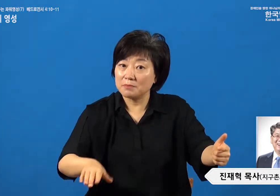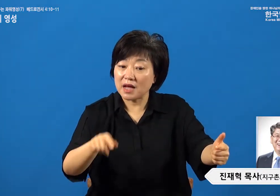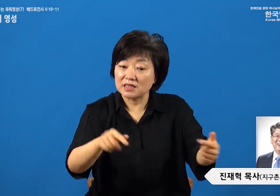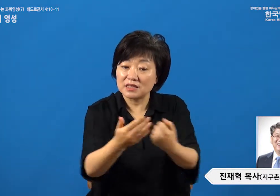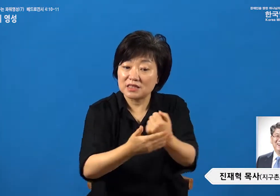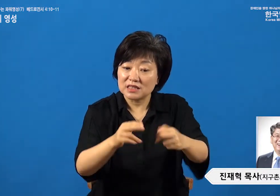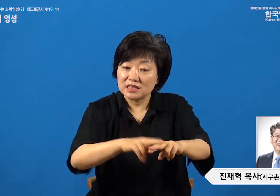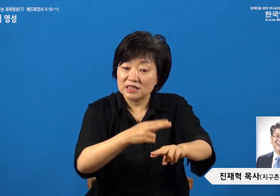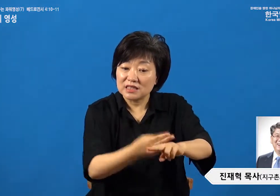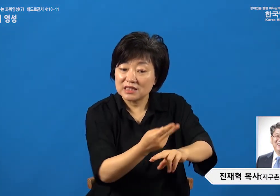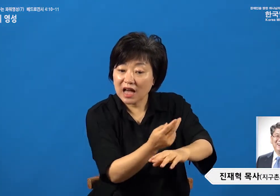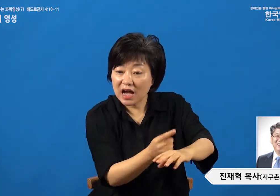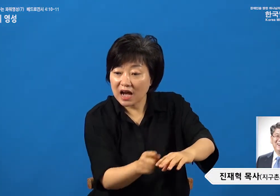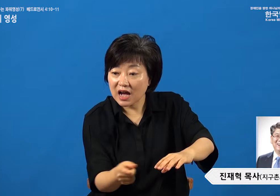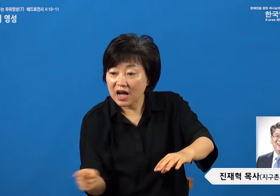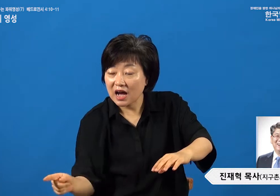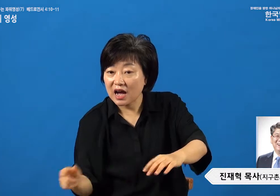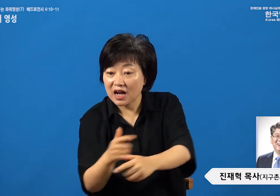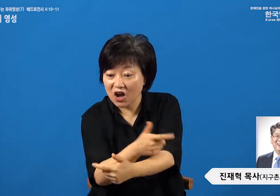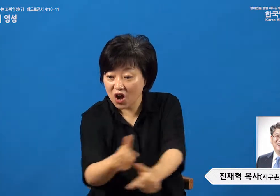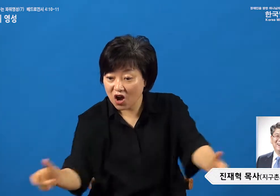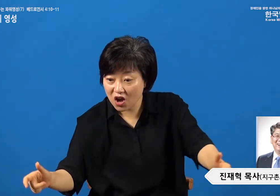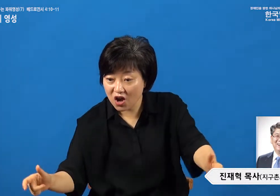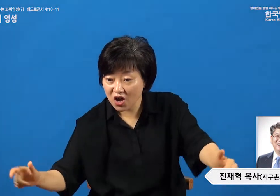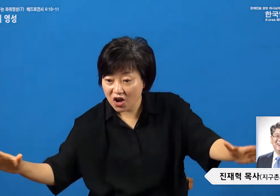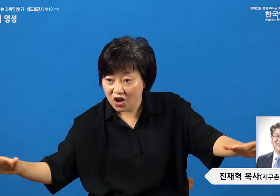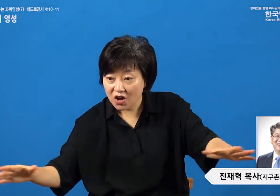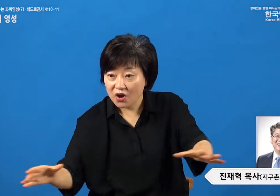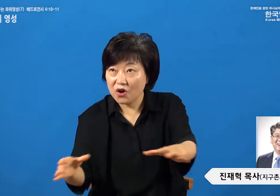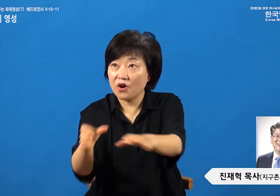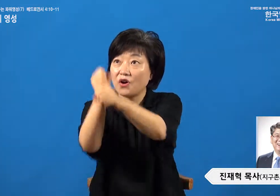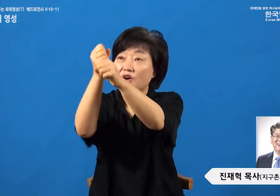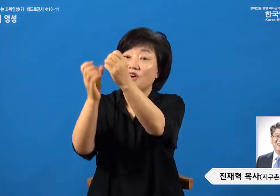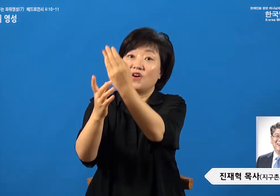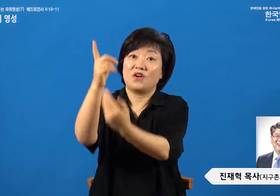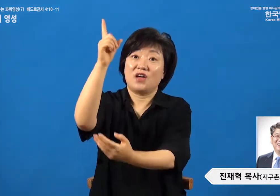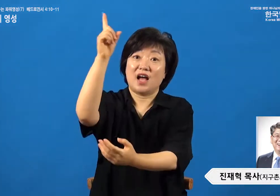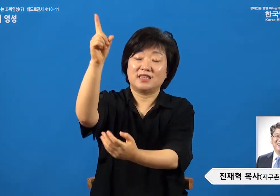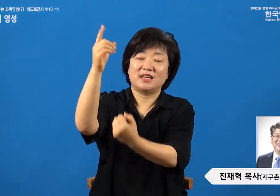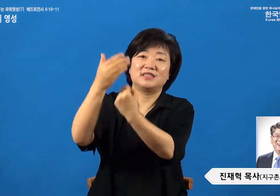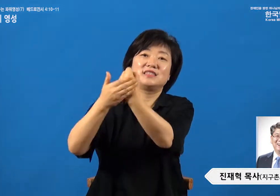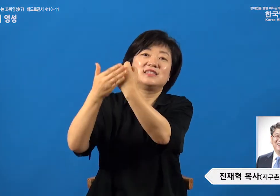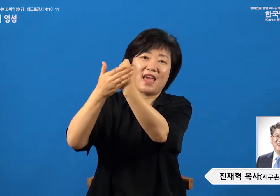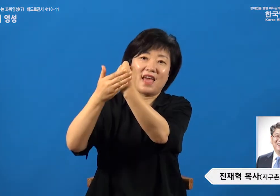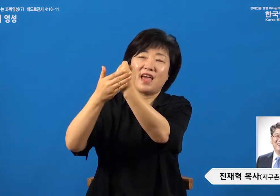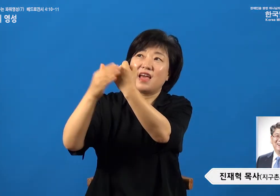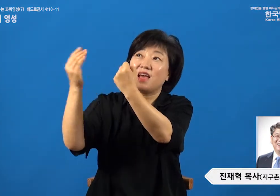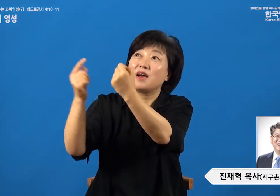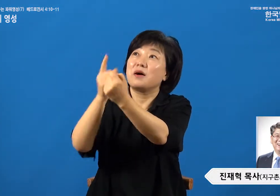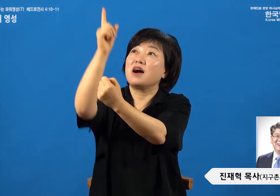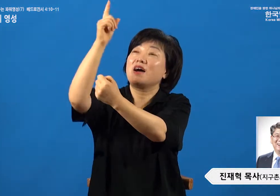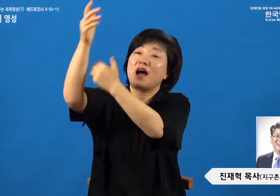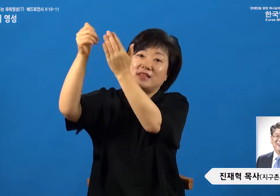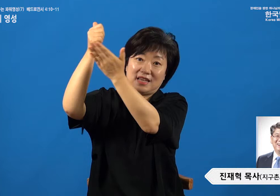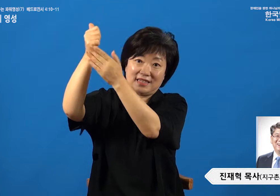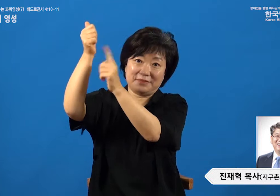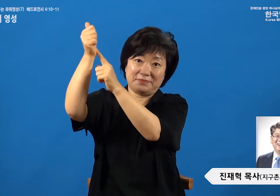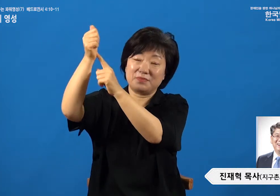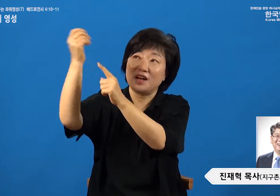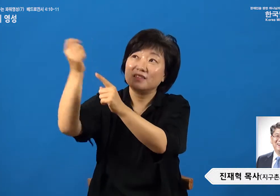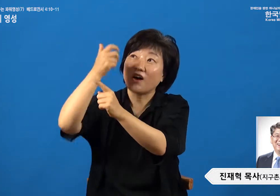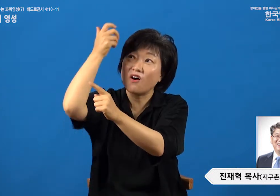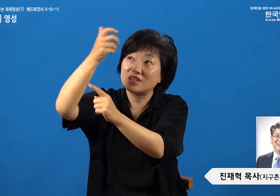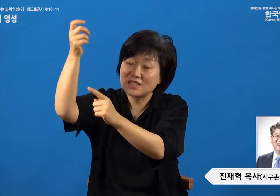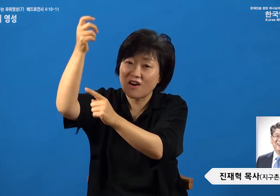은사는 한 은혜에서 시작된다고 말씀합니다. 하나님의 은혜입니다. 성령의 은혜입니다. 바로